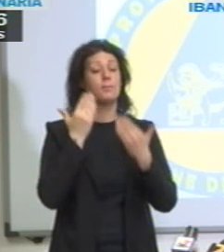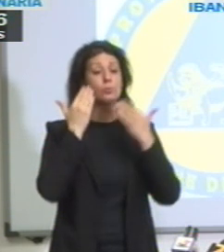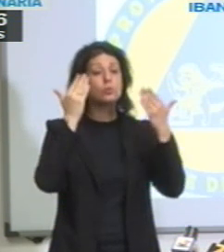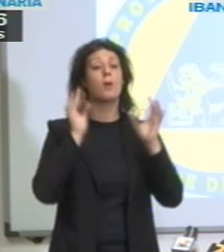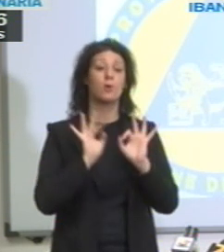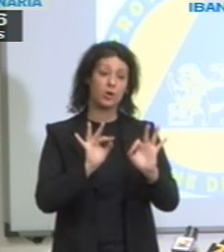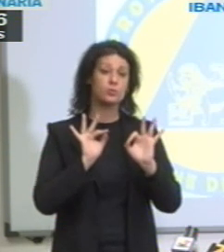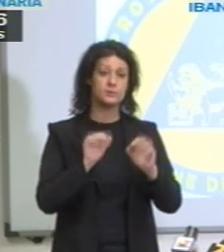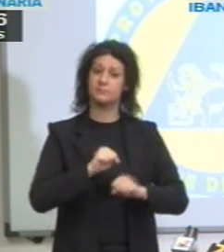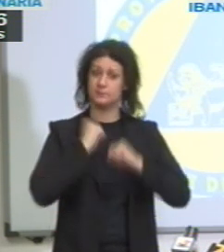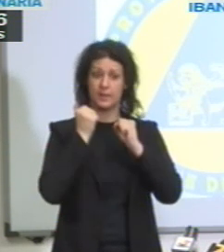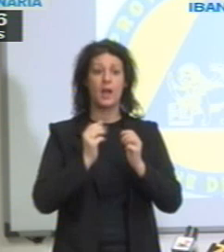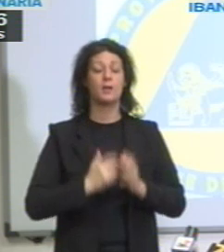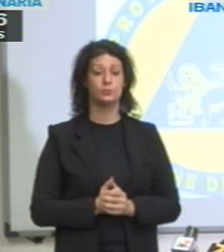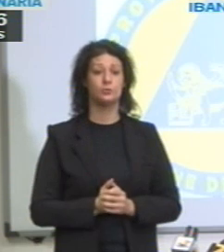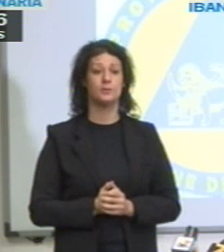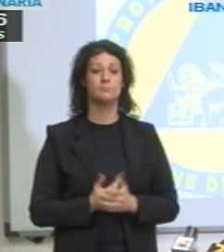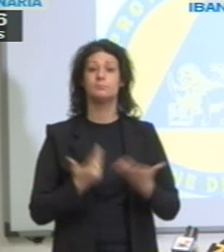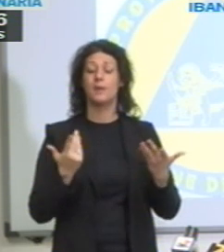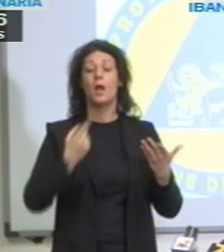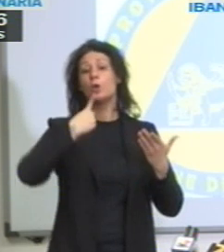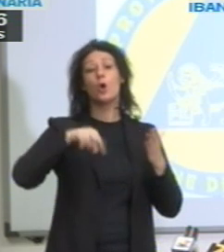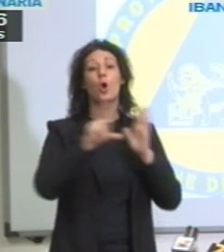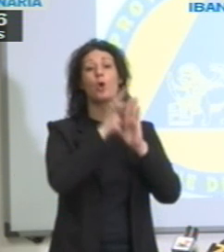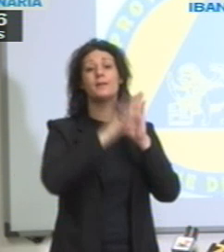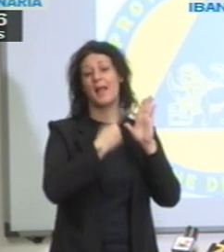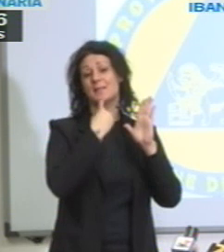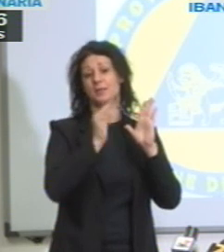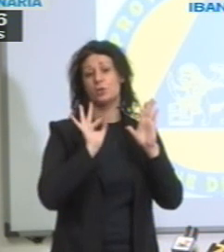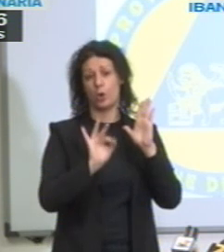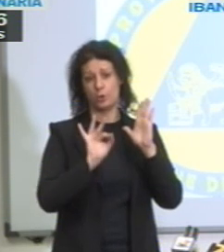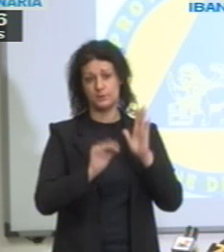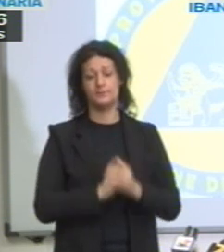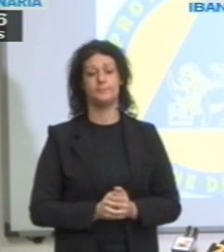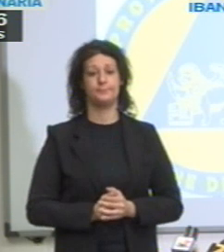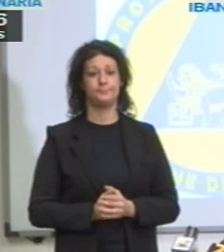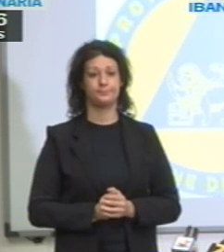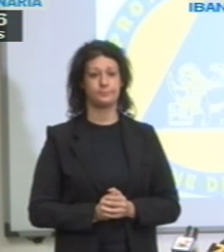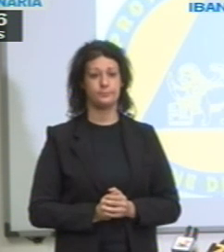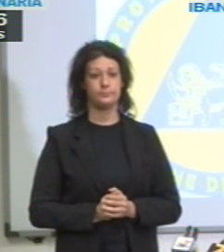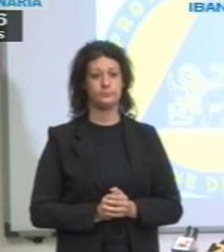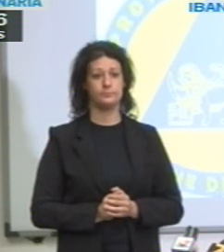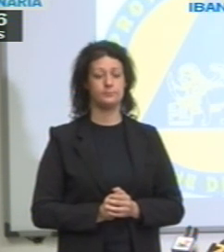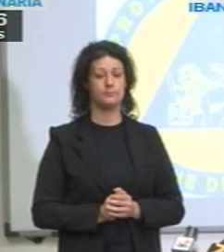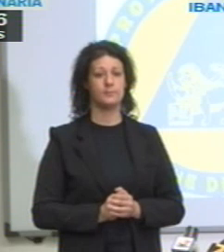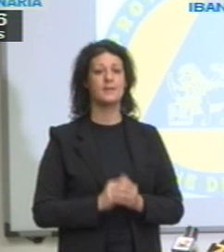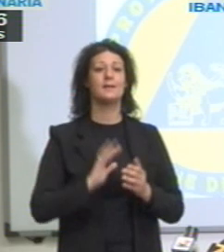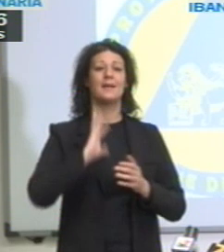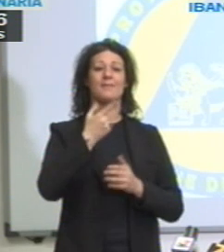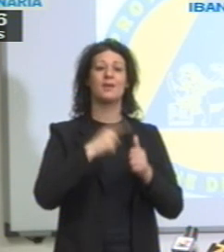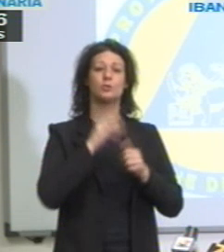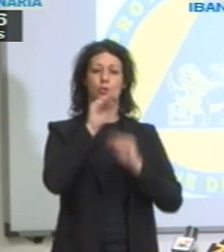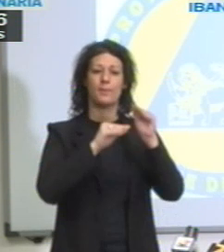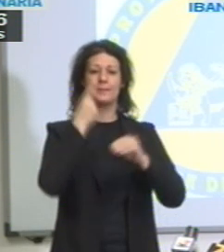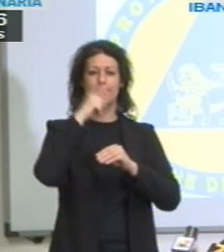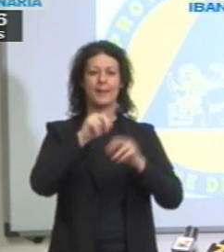purtroppo quella era la soluzione, se no non aprire nulla. Per quanto riguarda invece le sagre,